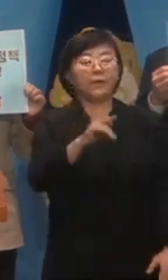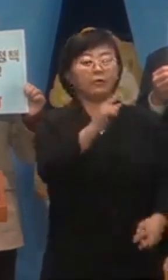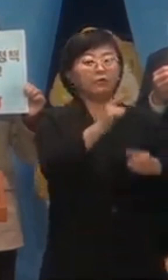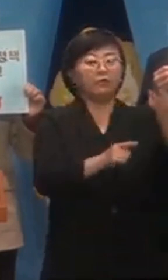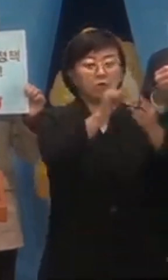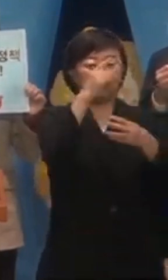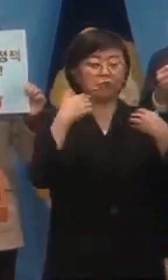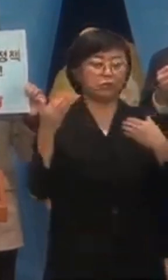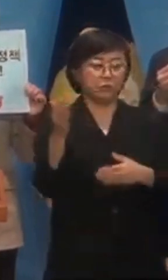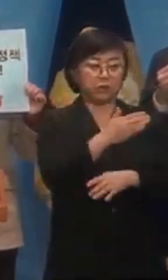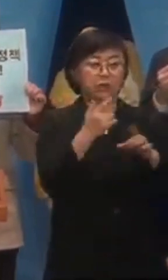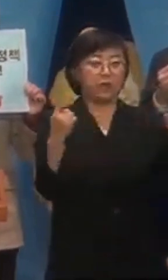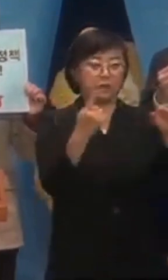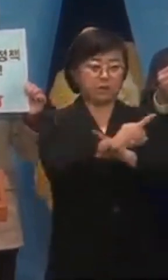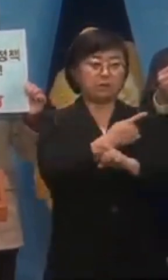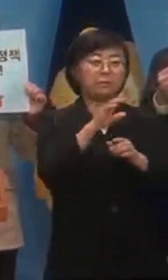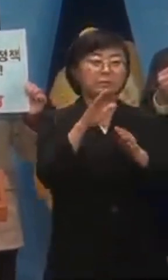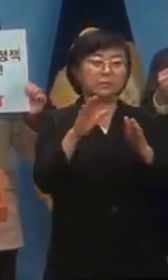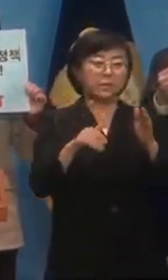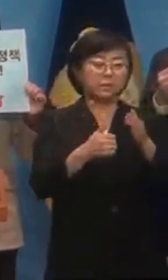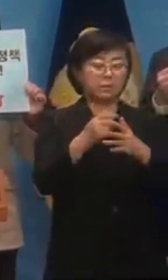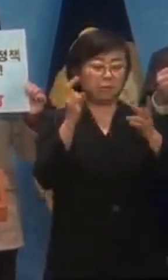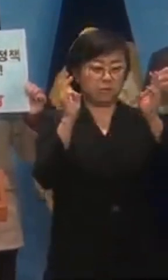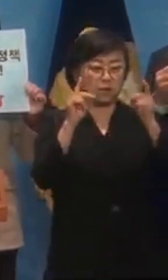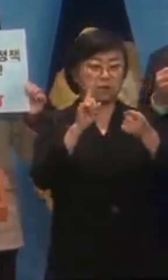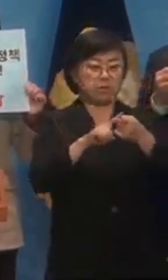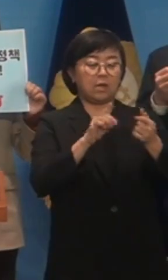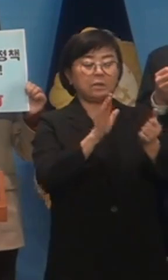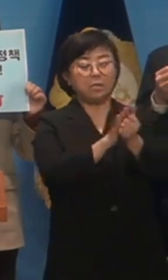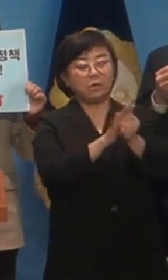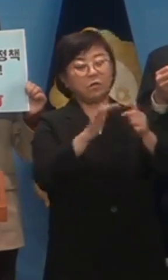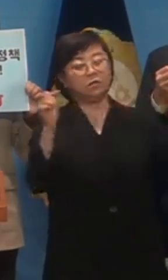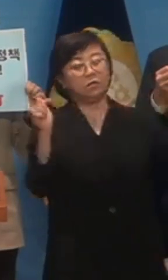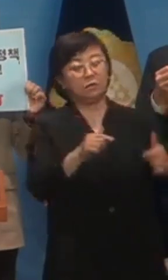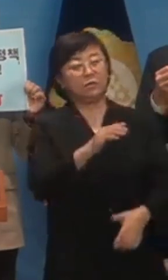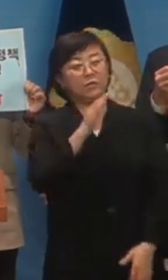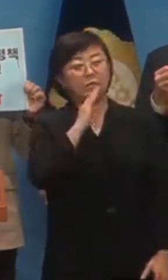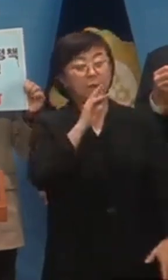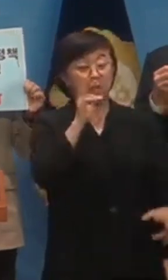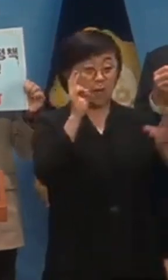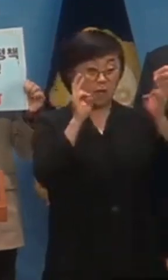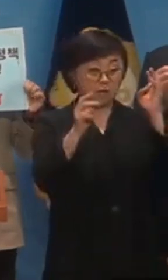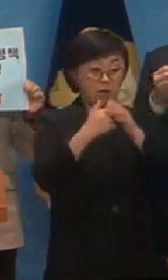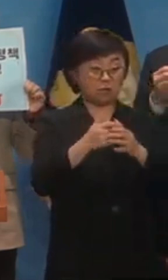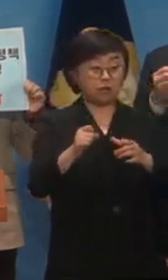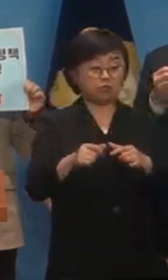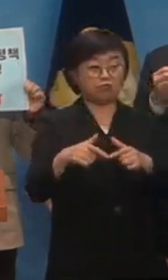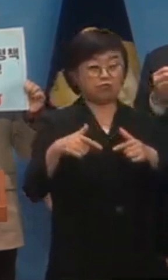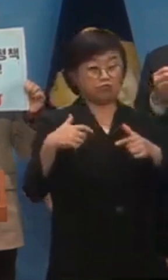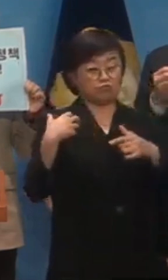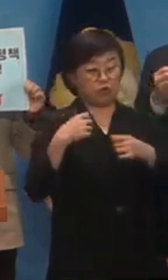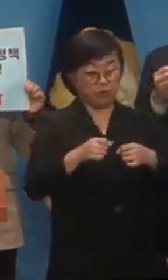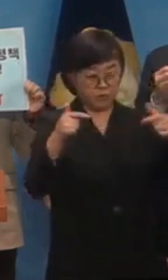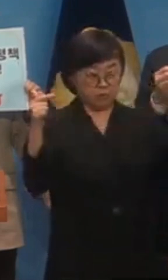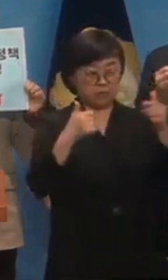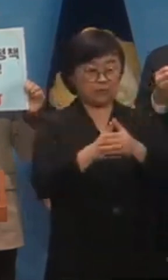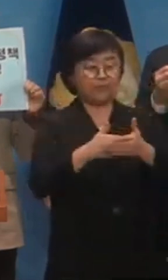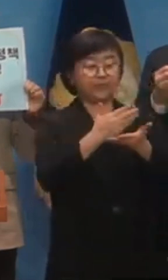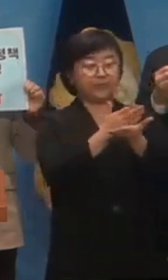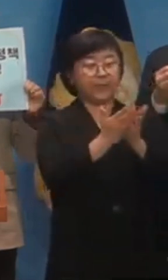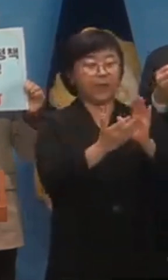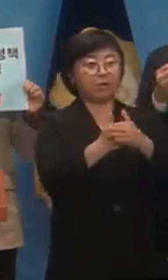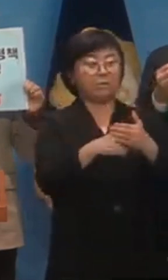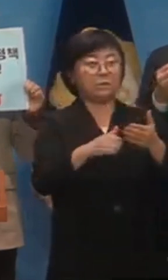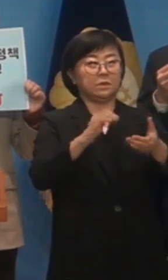윤석열 정부로 정권이 바뀌고 나서는 기업에 대한 지원금이 축소되면서 기업 부담이 늘어났습니다. 업종과